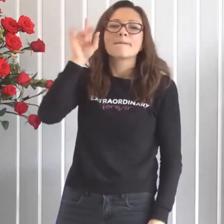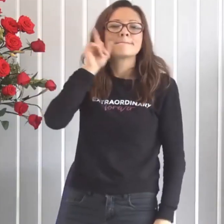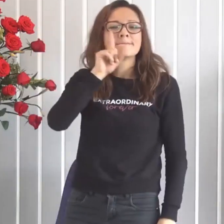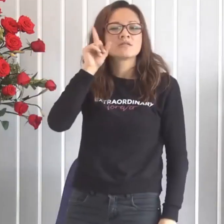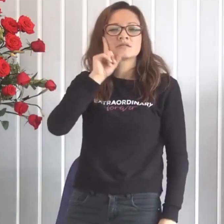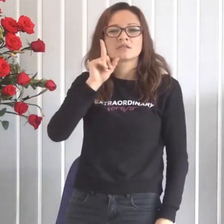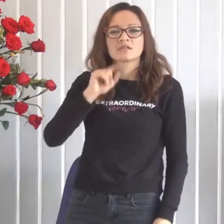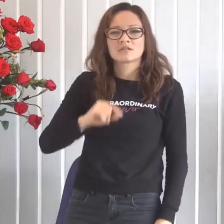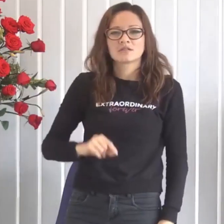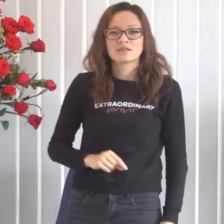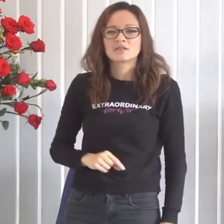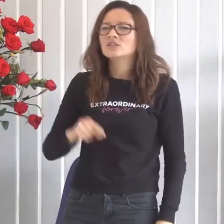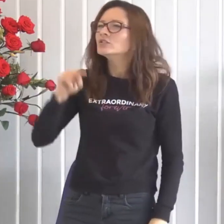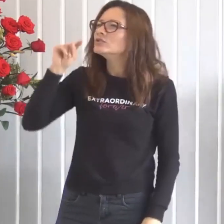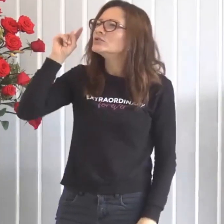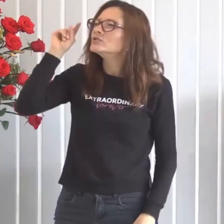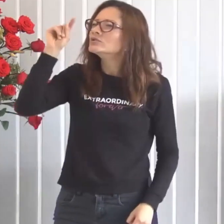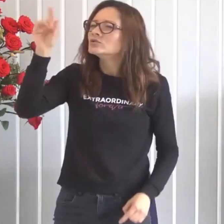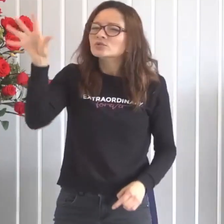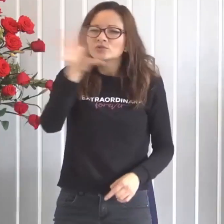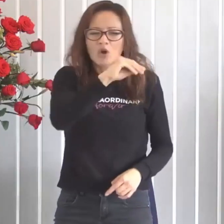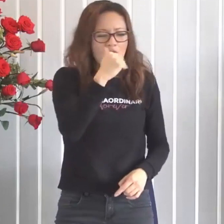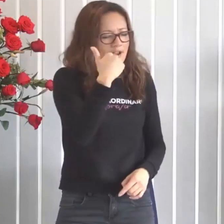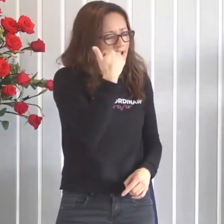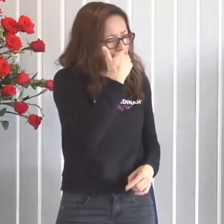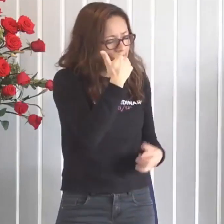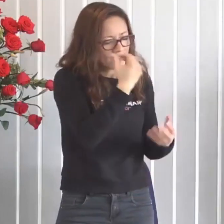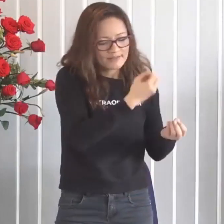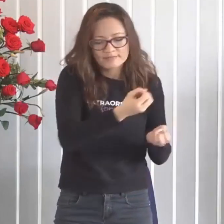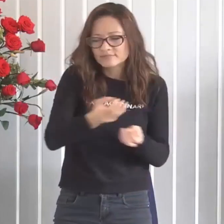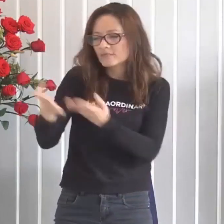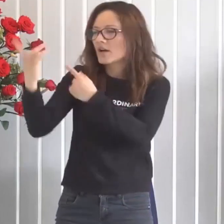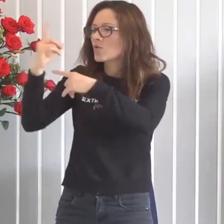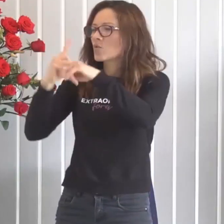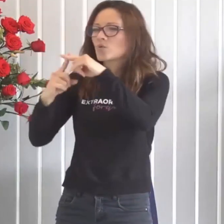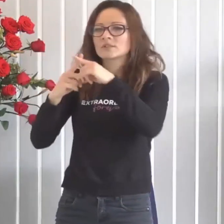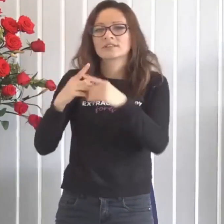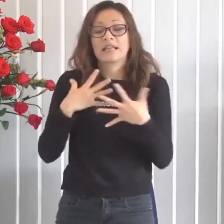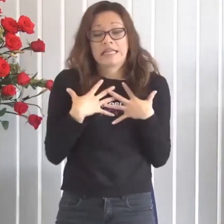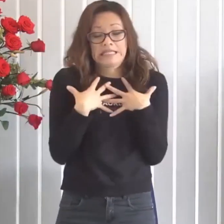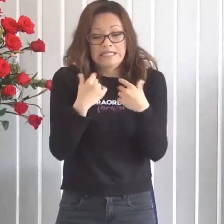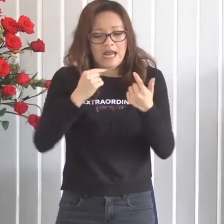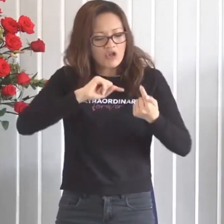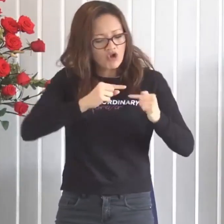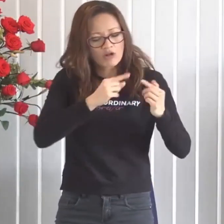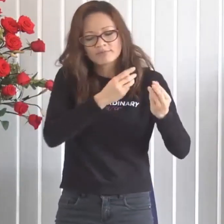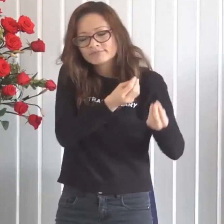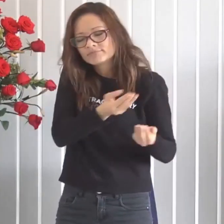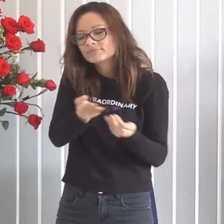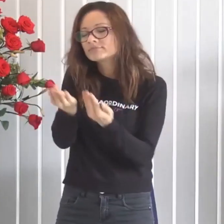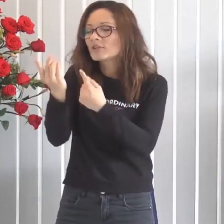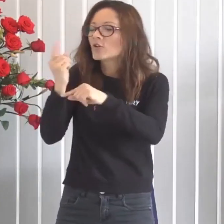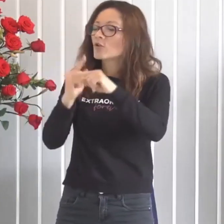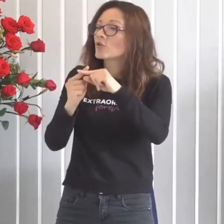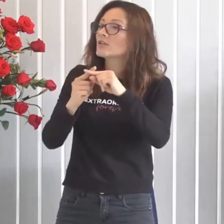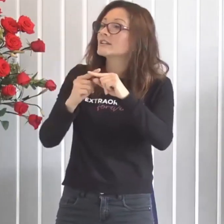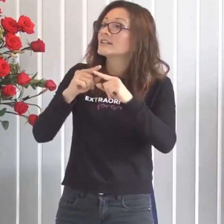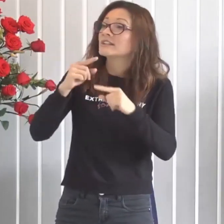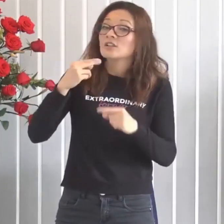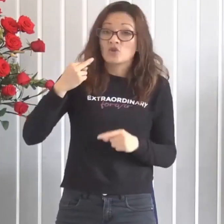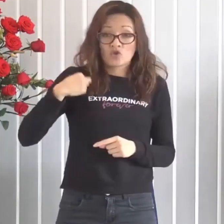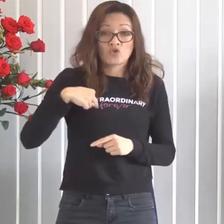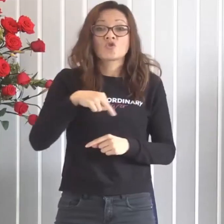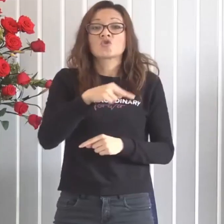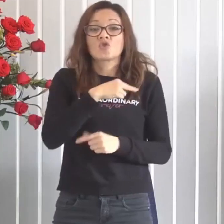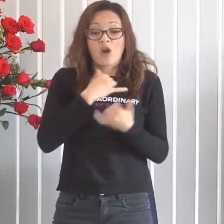momento. Tú llevaste nuestras enfermedades, sanaste nuestros dolores. El castigo de nuestra paz fue sobre ti.